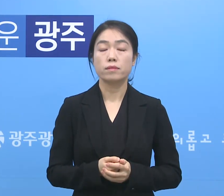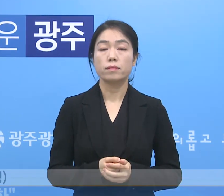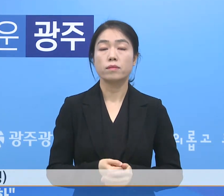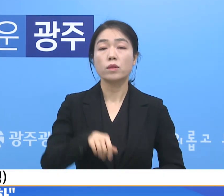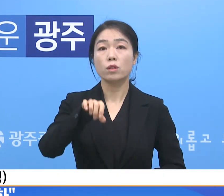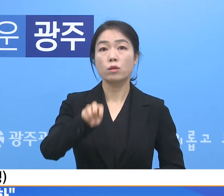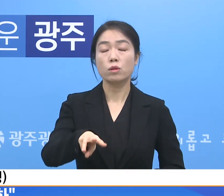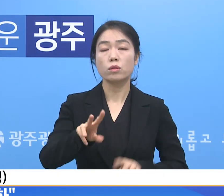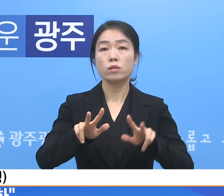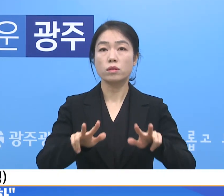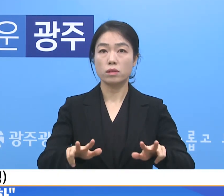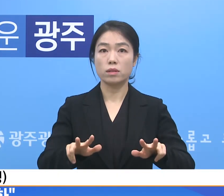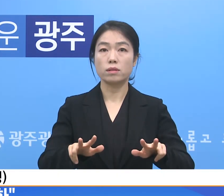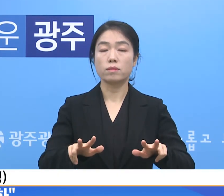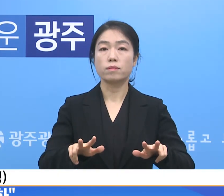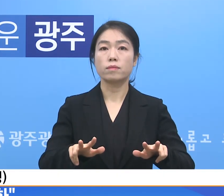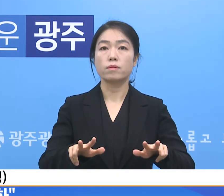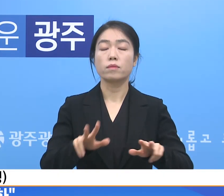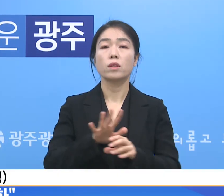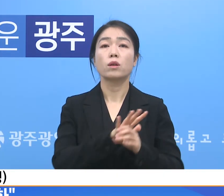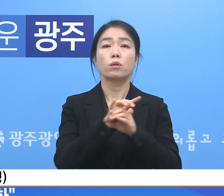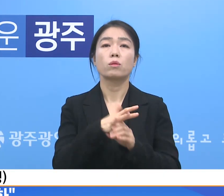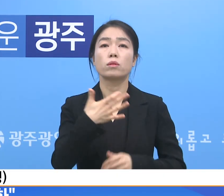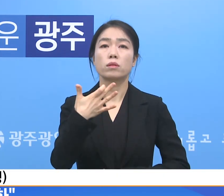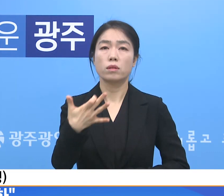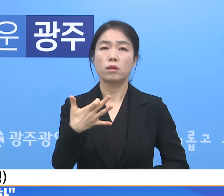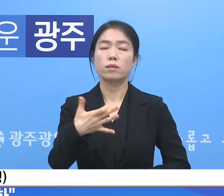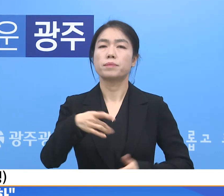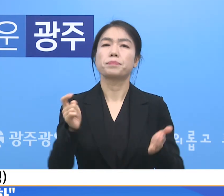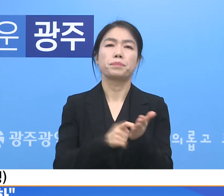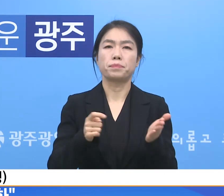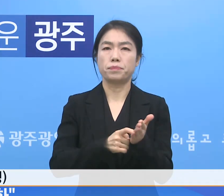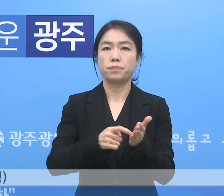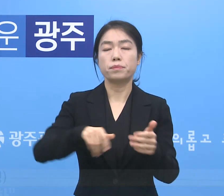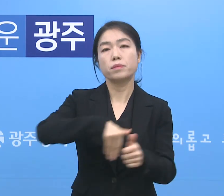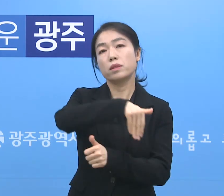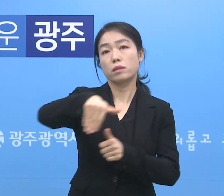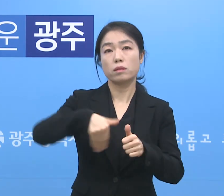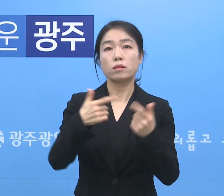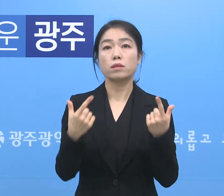우리 광주는 지금 코로나19 비상 상황입니다.